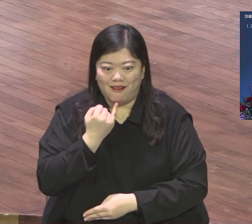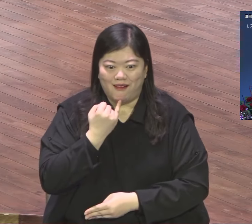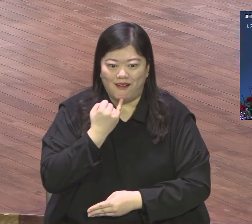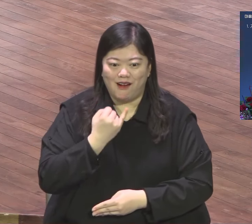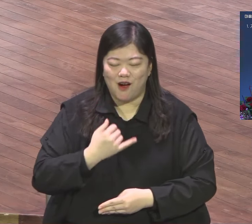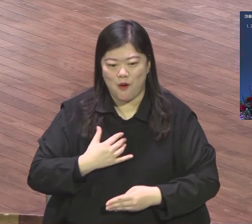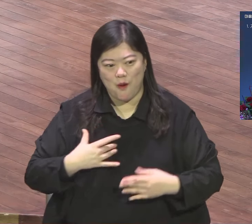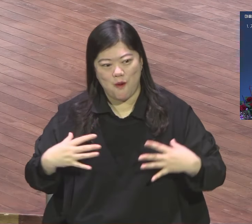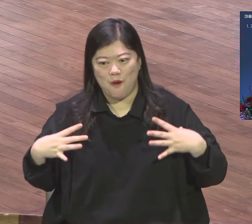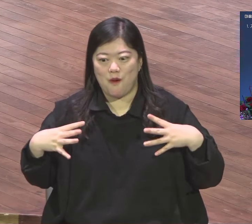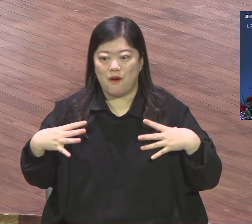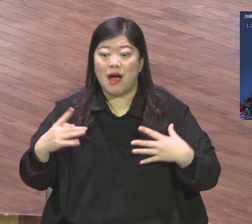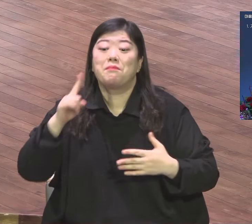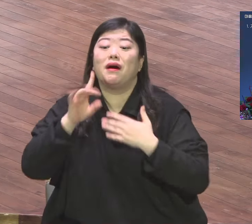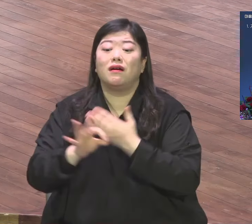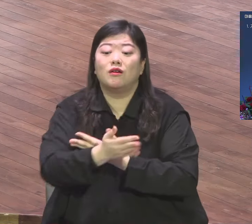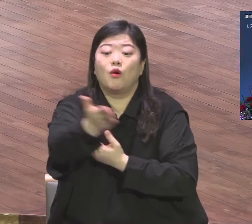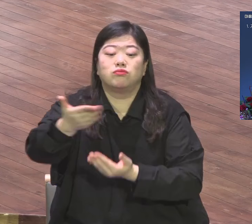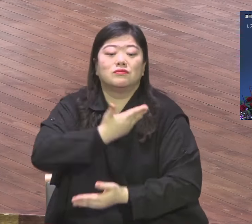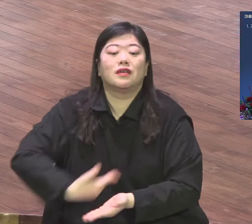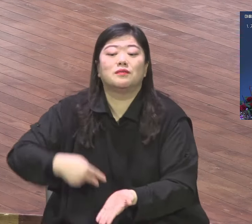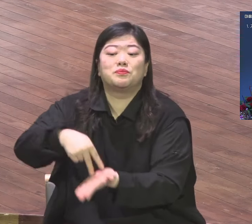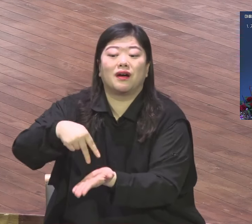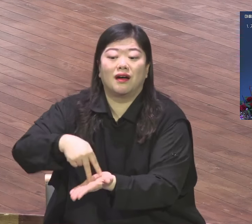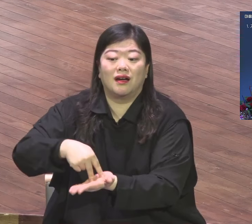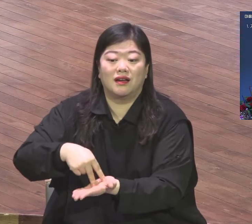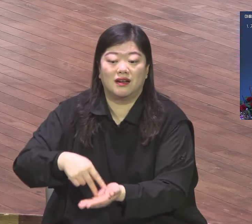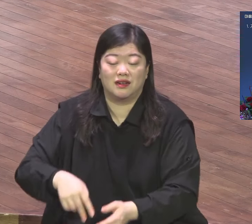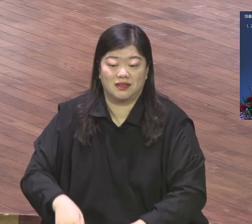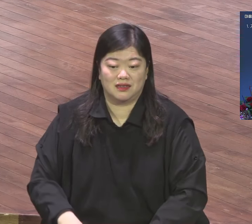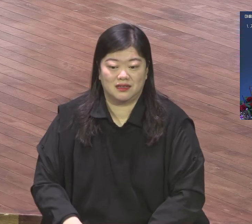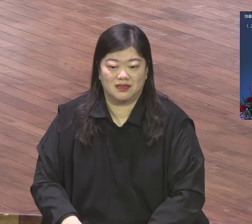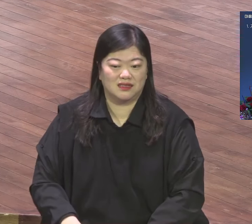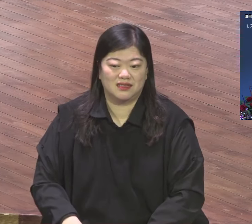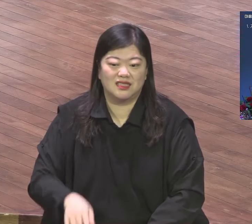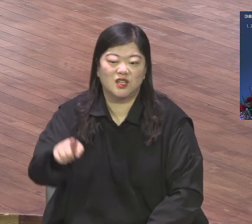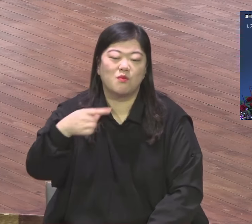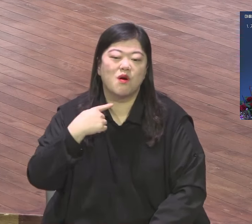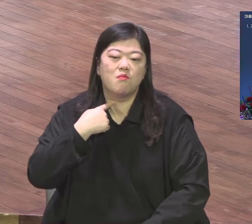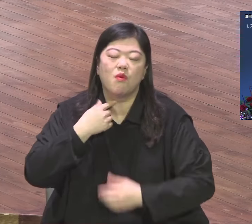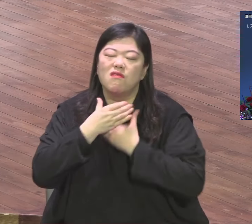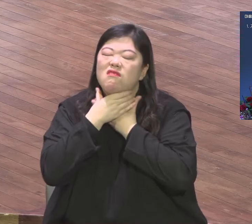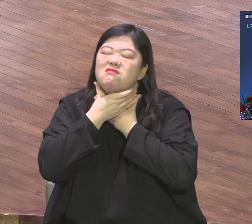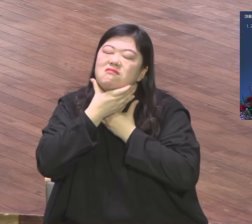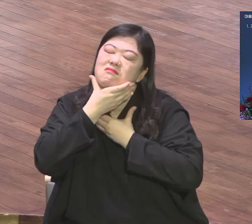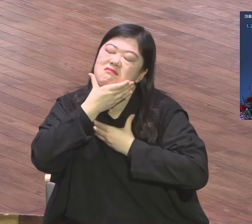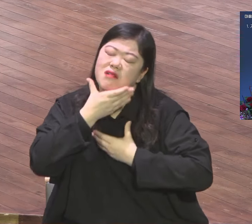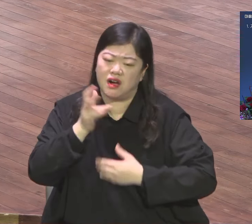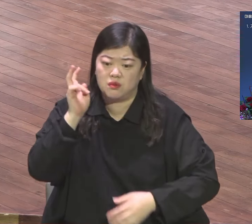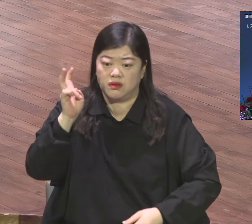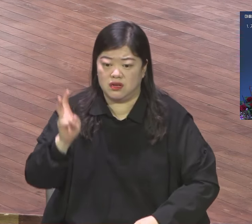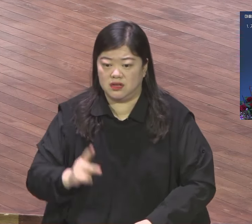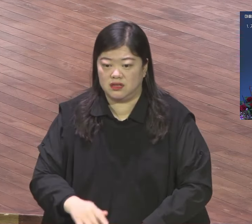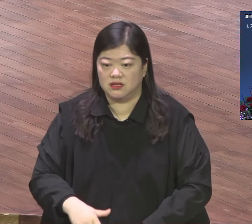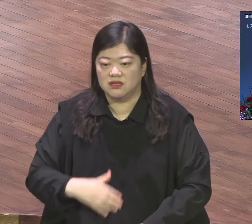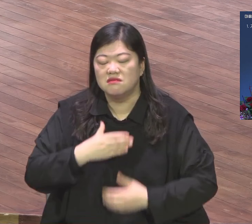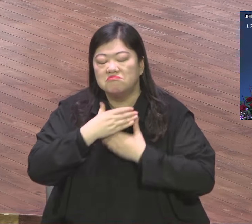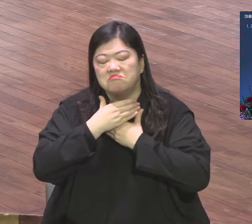같, 저나 여러분 같으면요. 제자들보다 더 목이 힘 줬을 거예요. 기고만장해가지고.